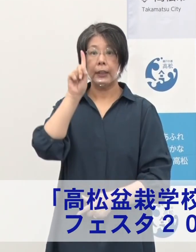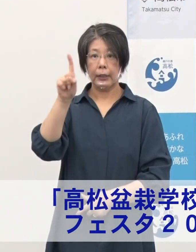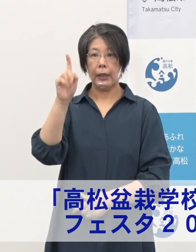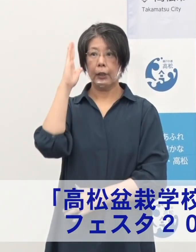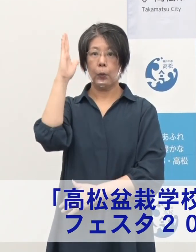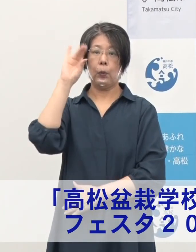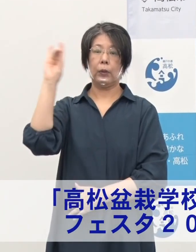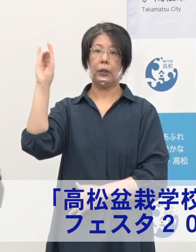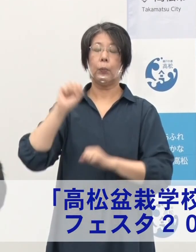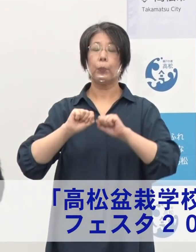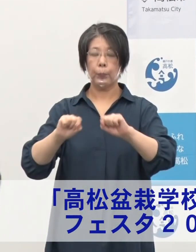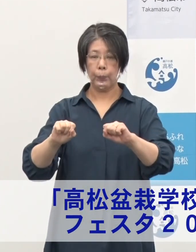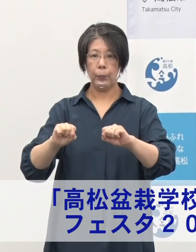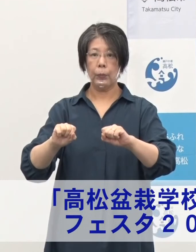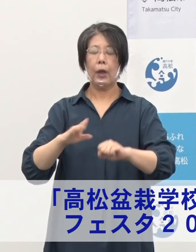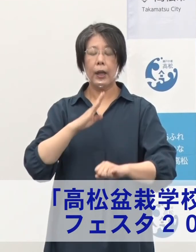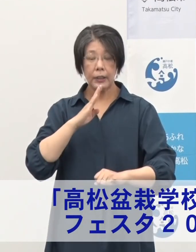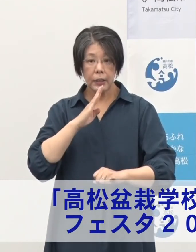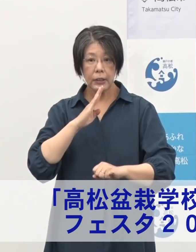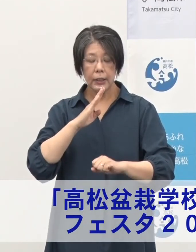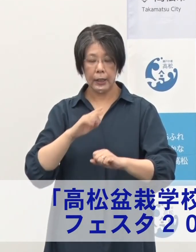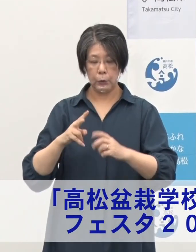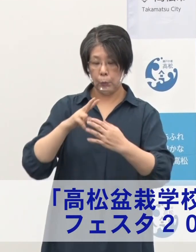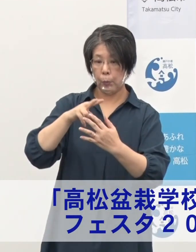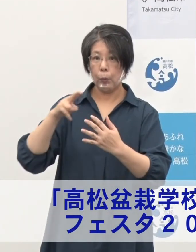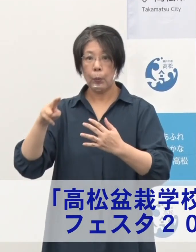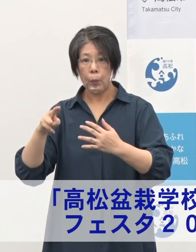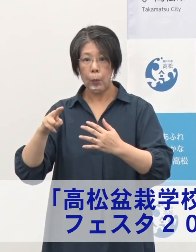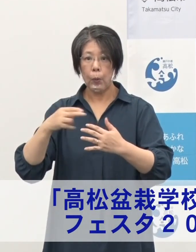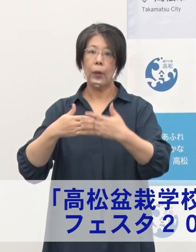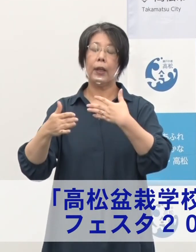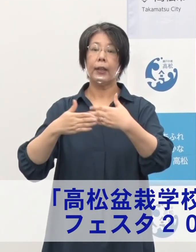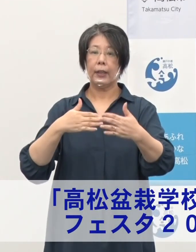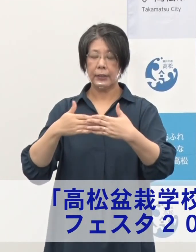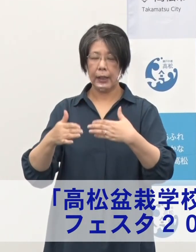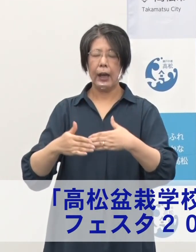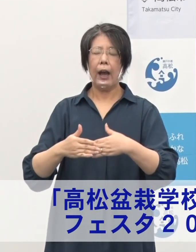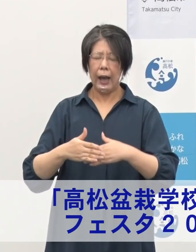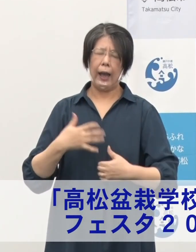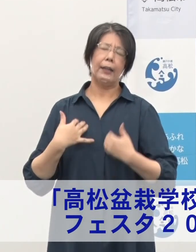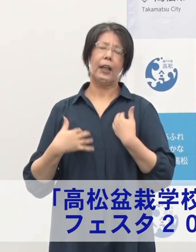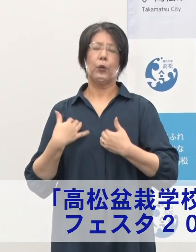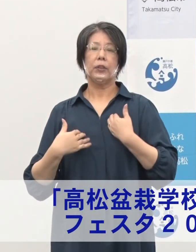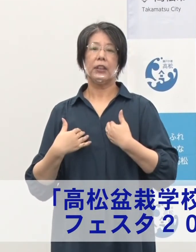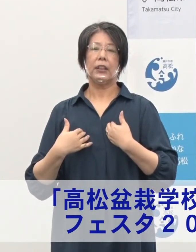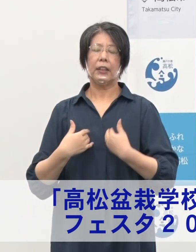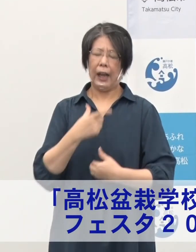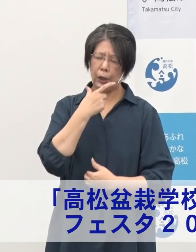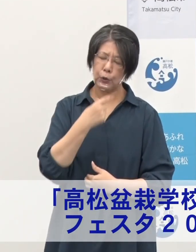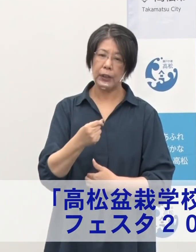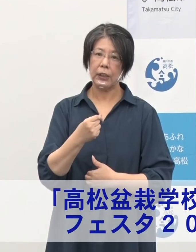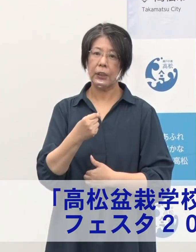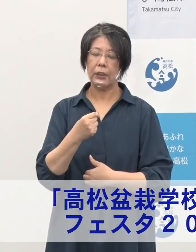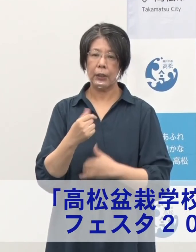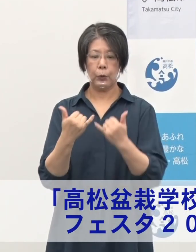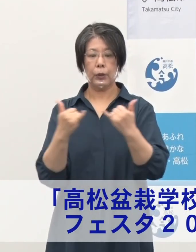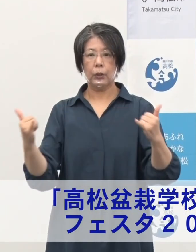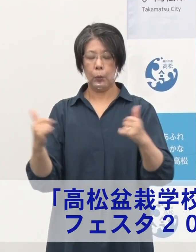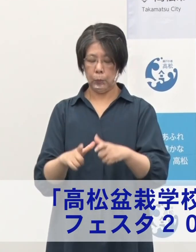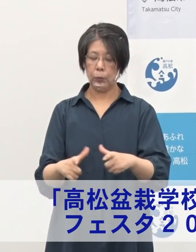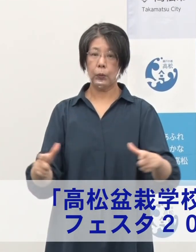実際に盆栽を展示し育てる楽しさを味わう盆栽愛好家の裾野を広げていこうとするものでござい